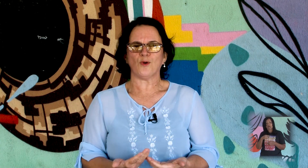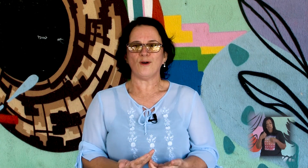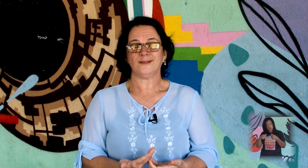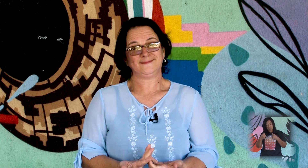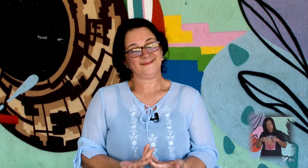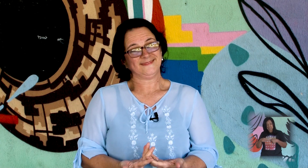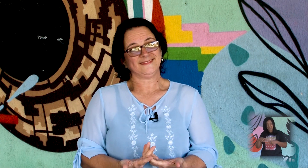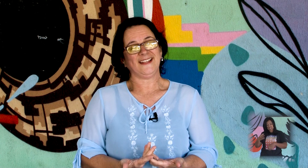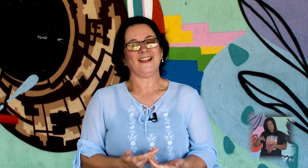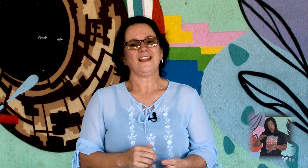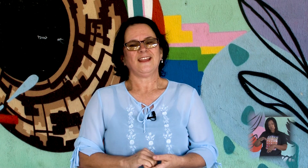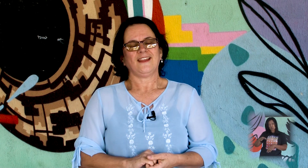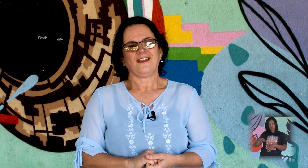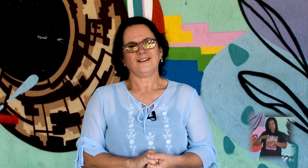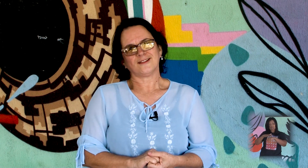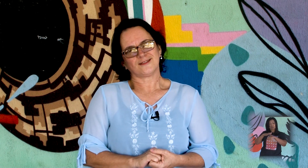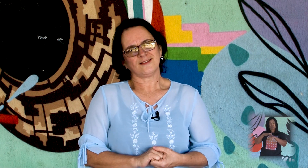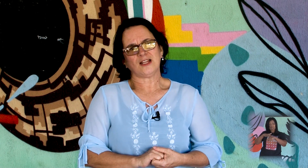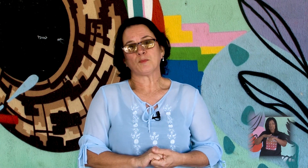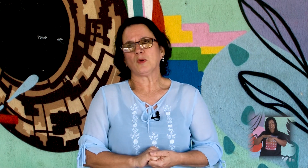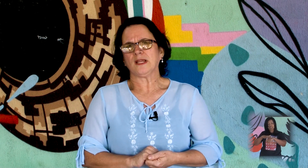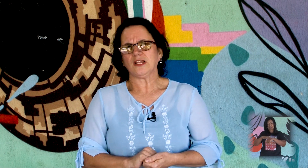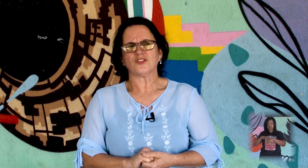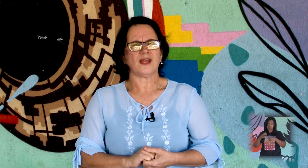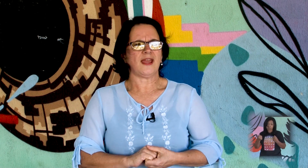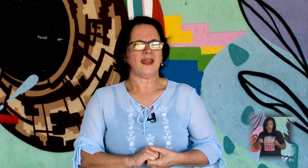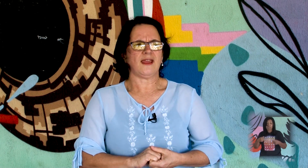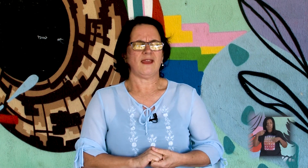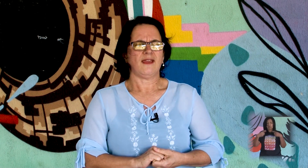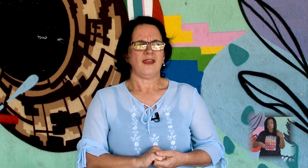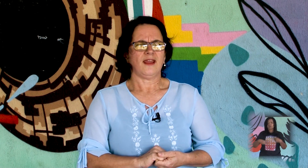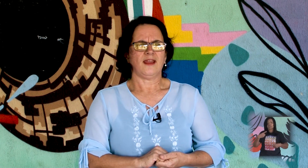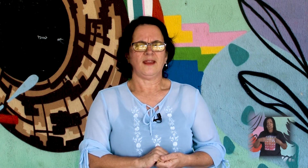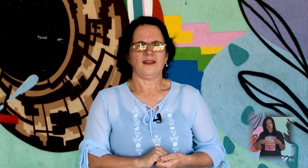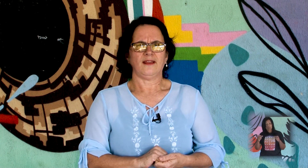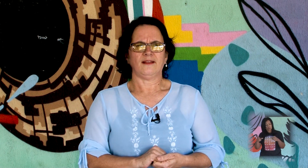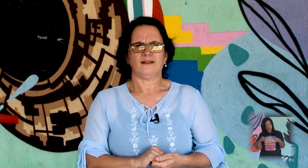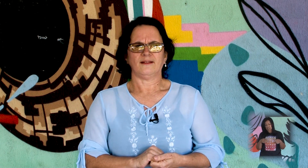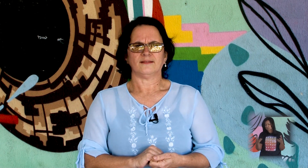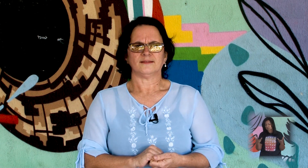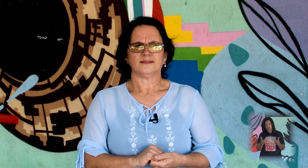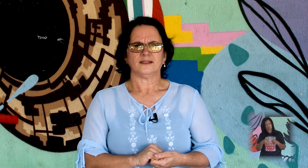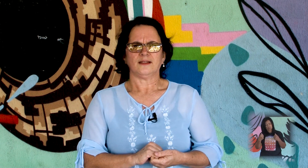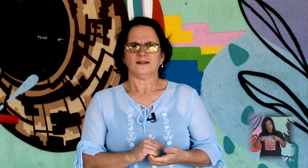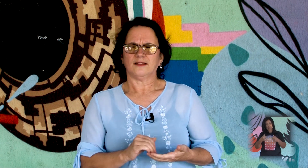está com dor, né? Em todos os lugares, na política,